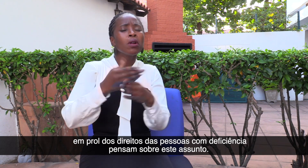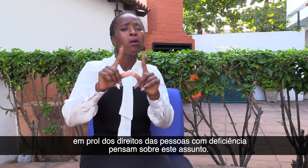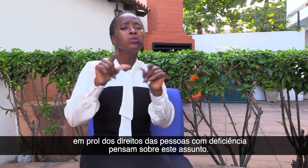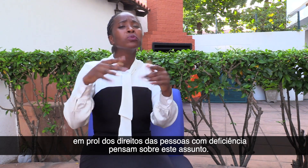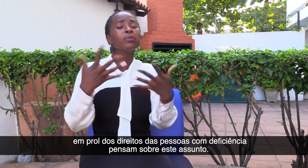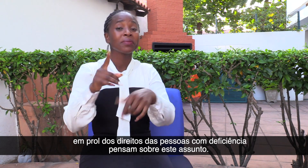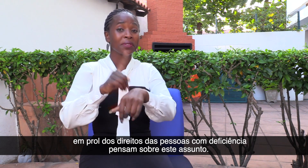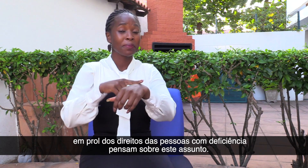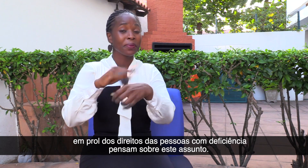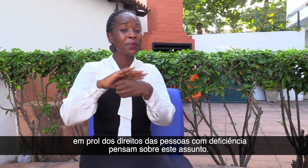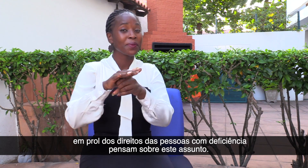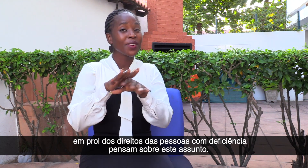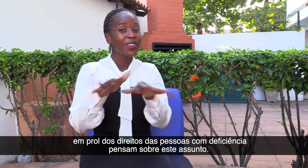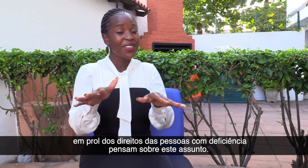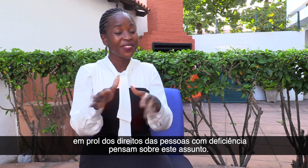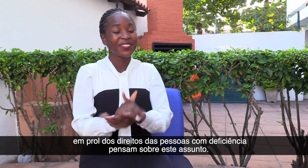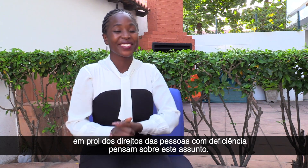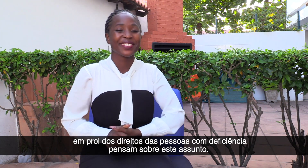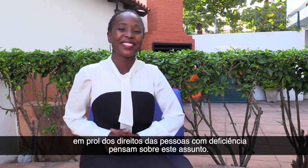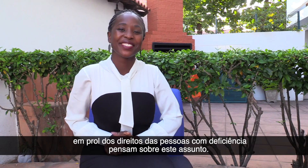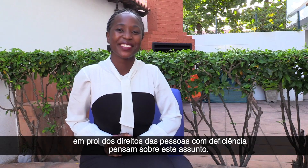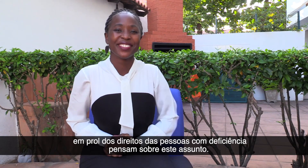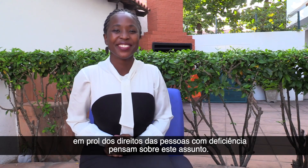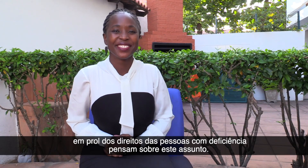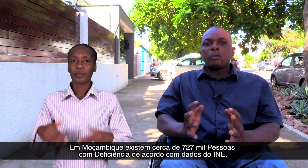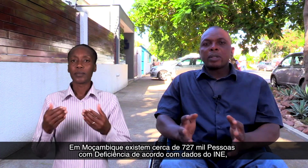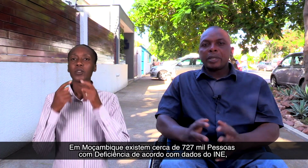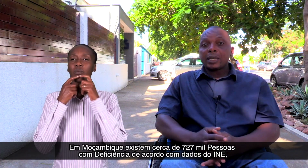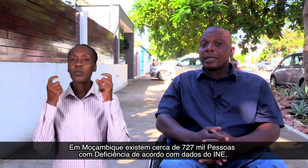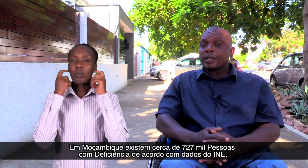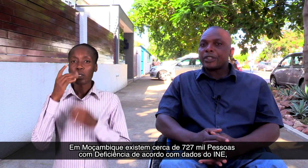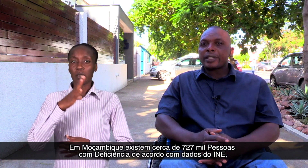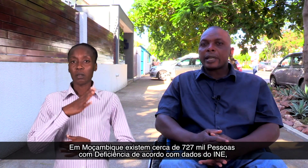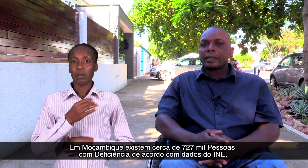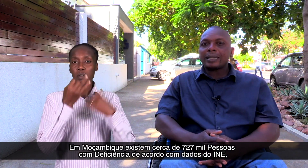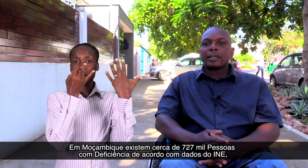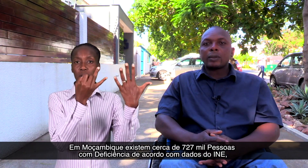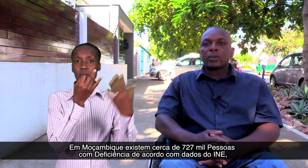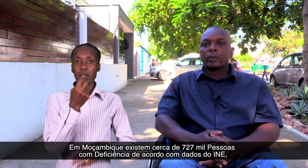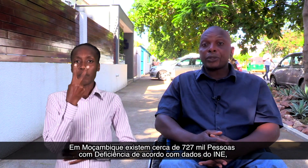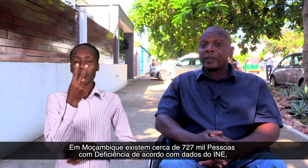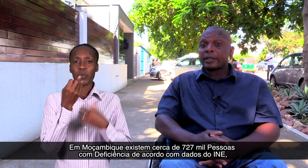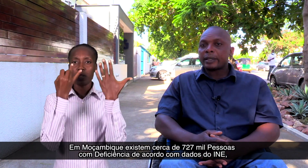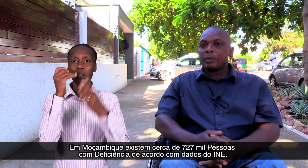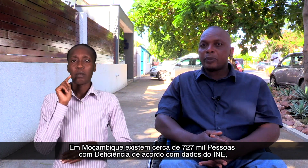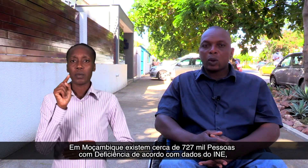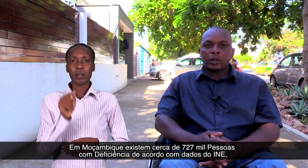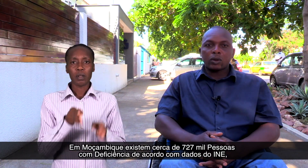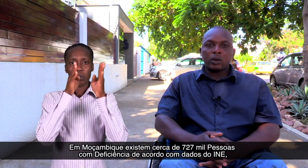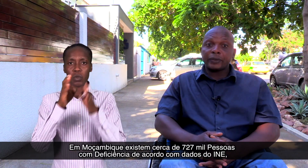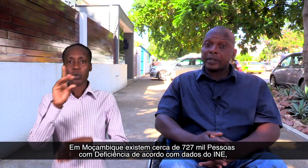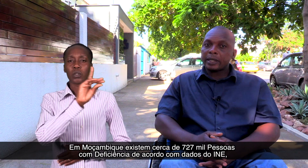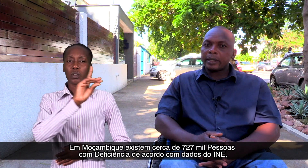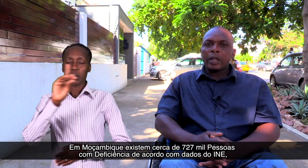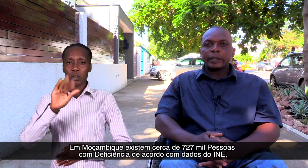com deficiência pensam sobre este assunto. Em Moçambique, existem cerca de 727 mil pessoas